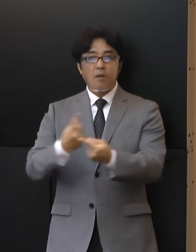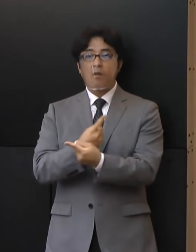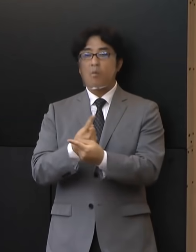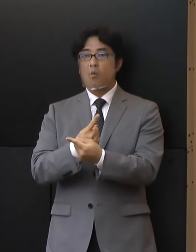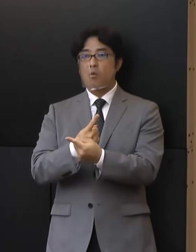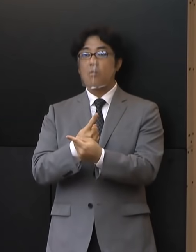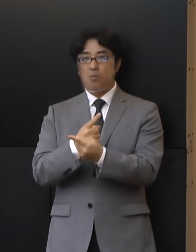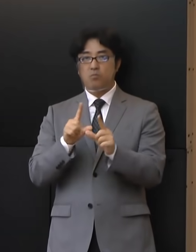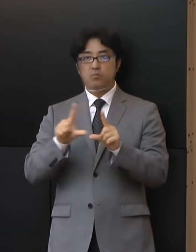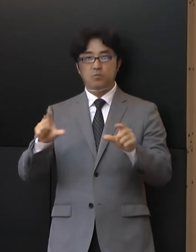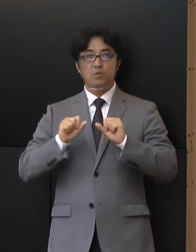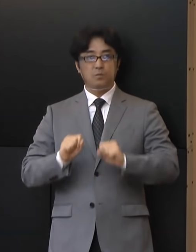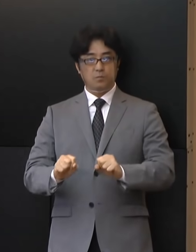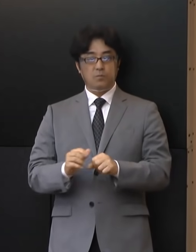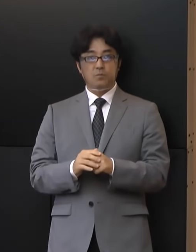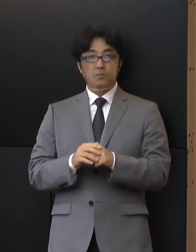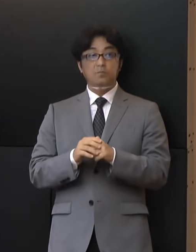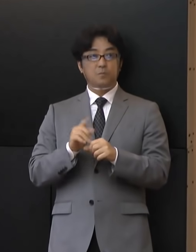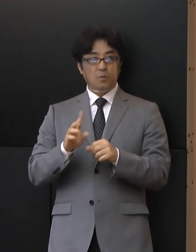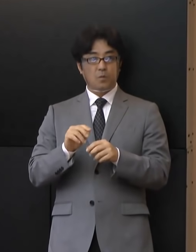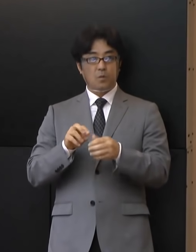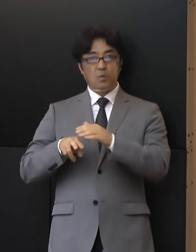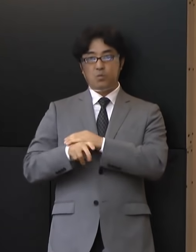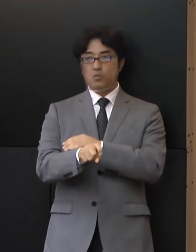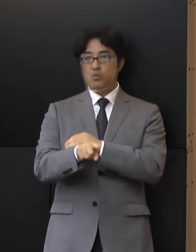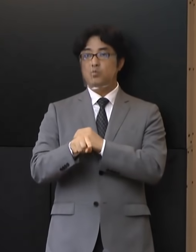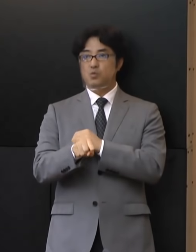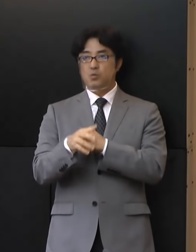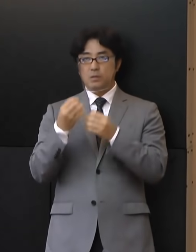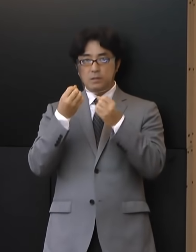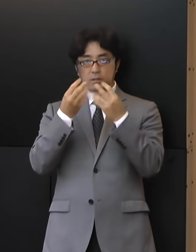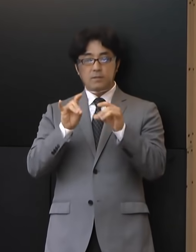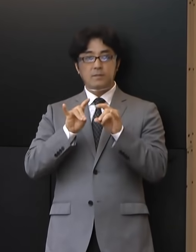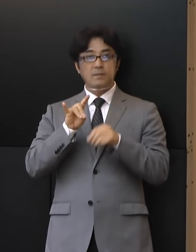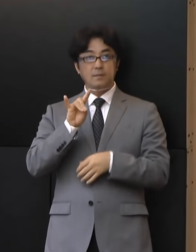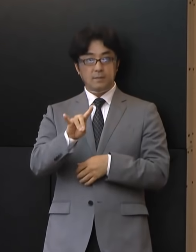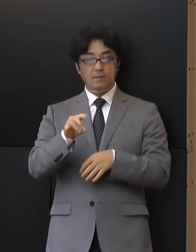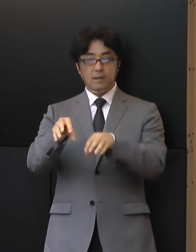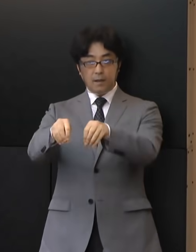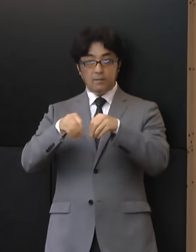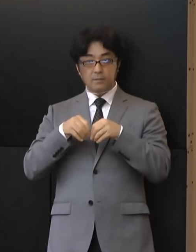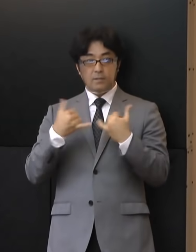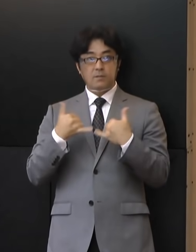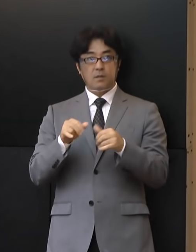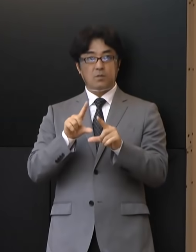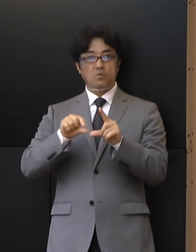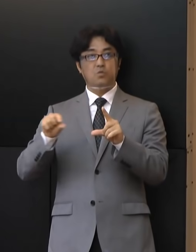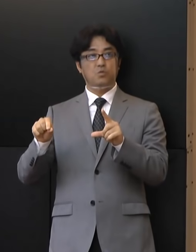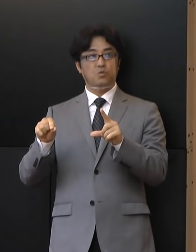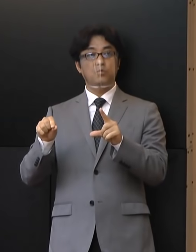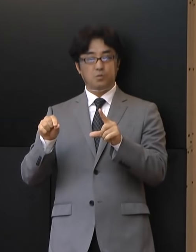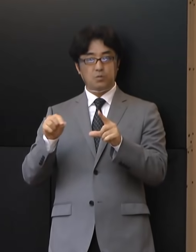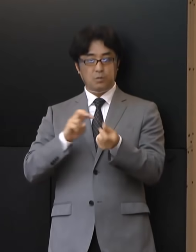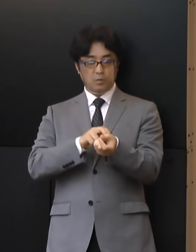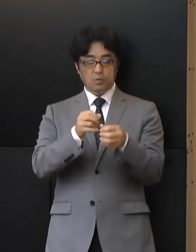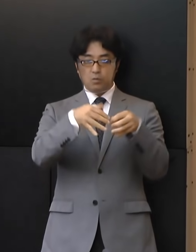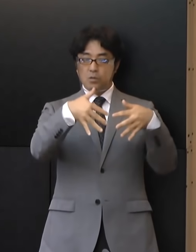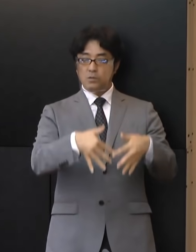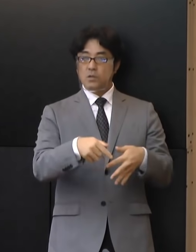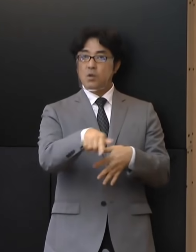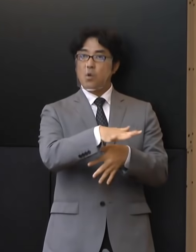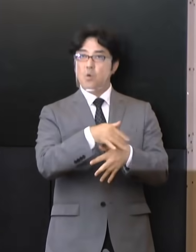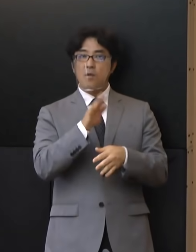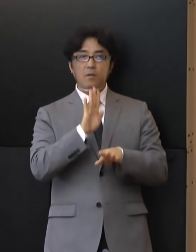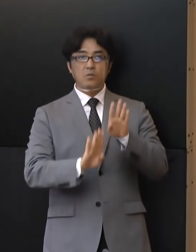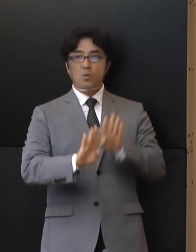発表いたします。新型コロナウイルスの新規感染者数の水準や医療提供体制の現状を踏まえ、